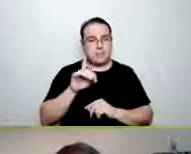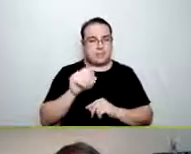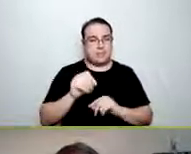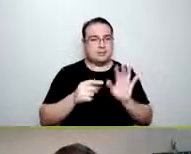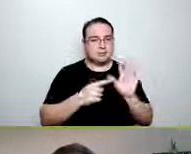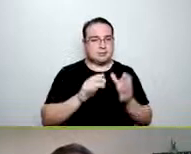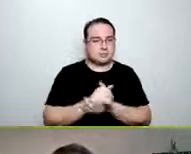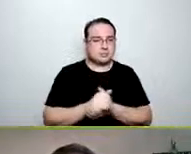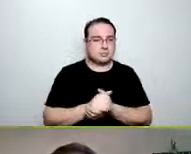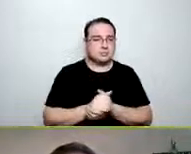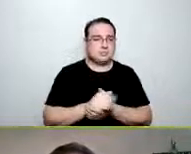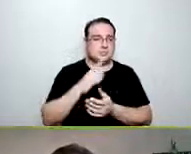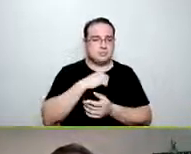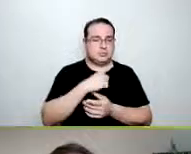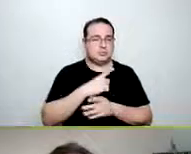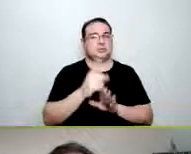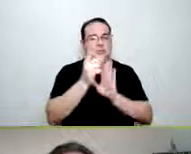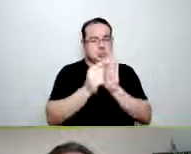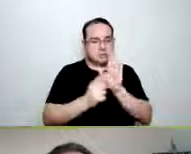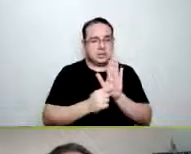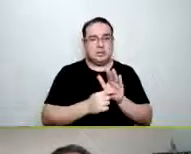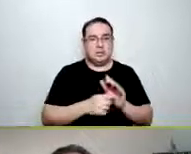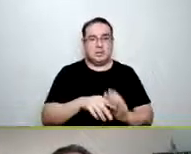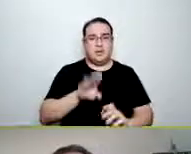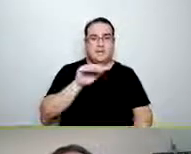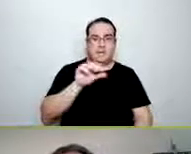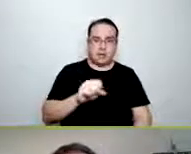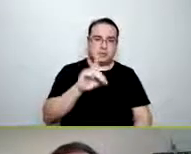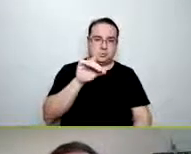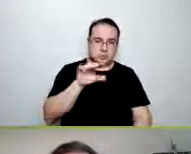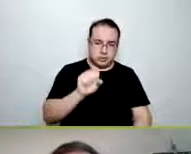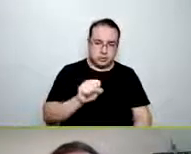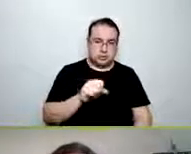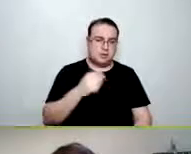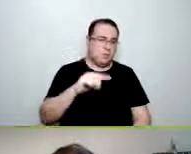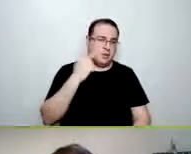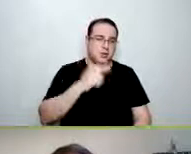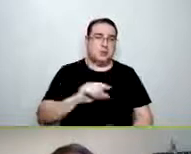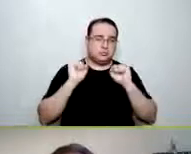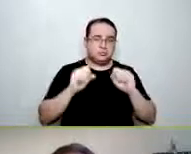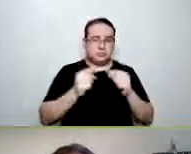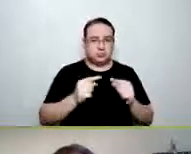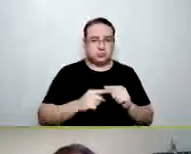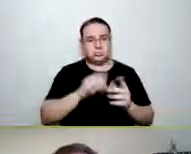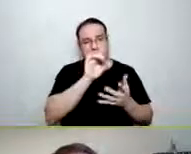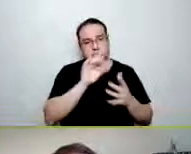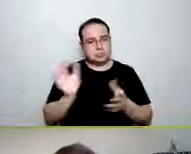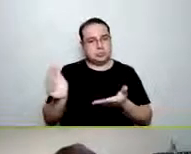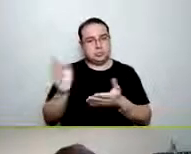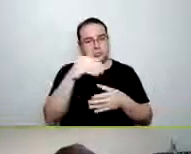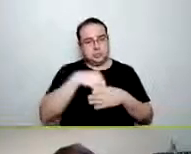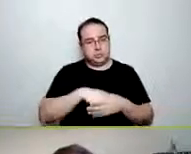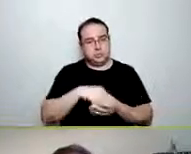mídia digital, criar bancos de dados, né? Não fosse possível de catalogar todo o